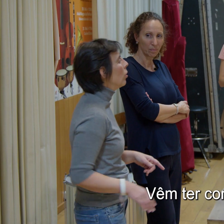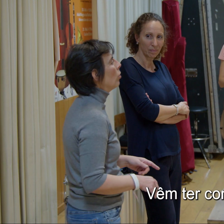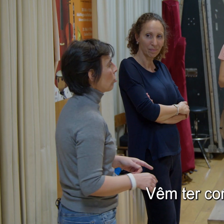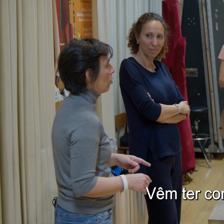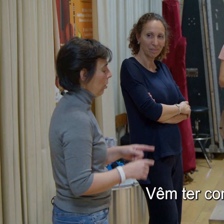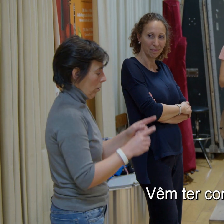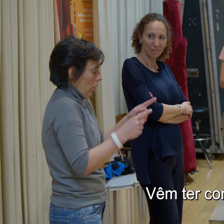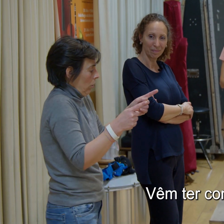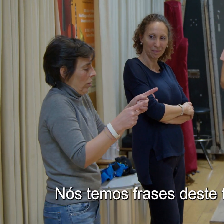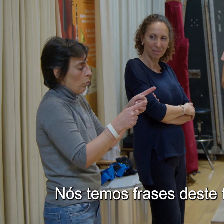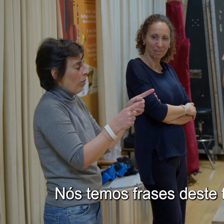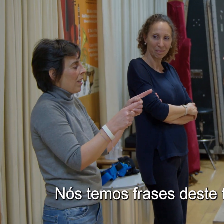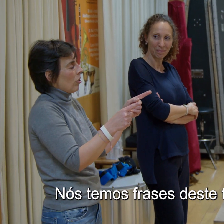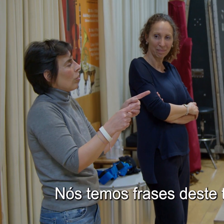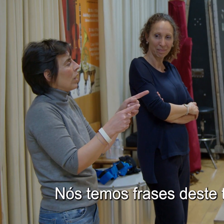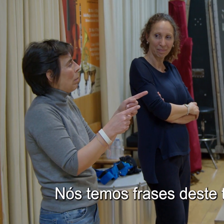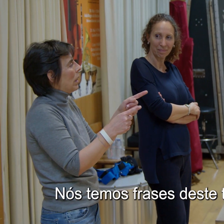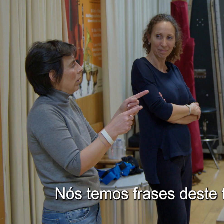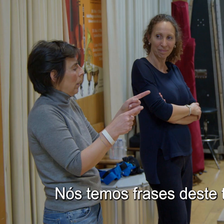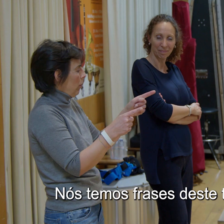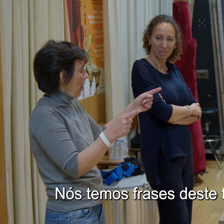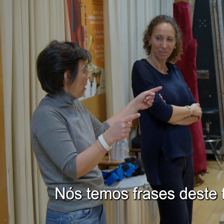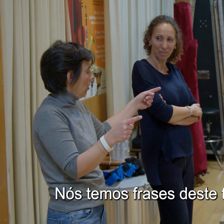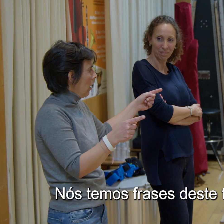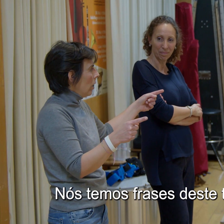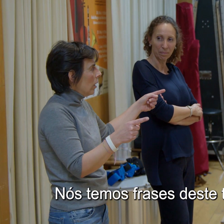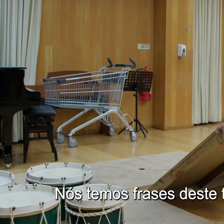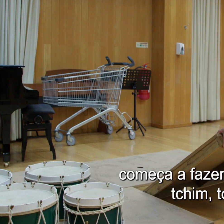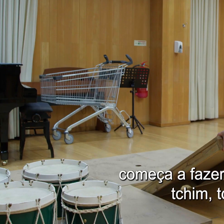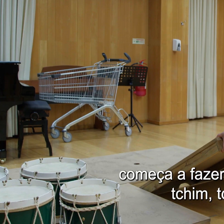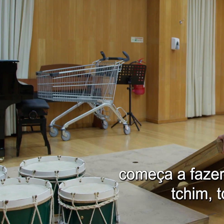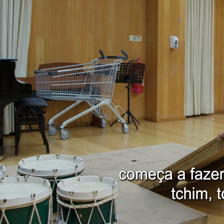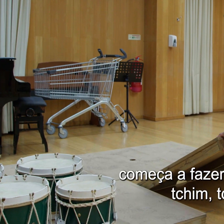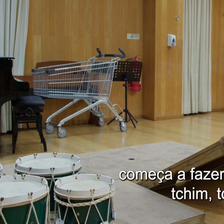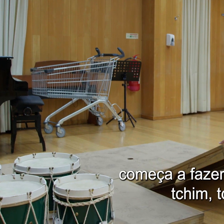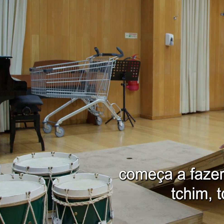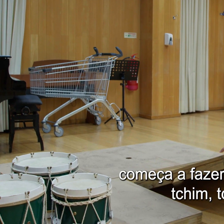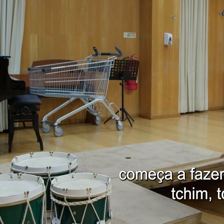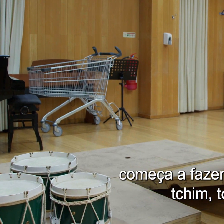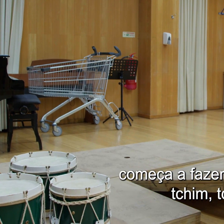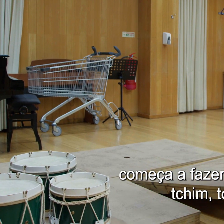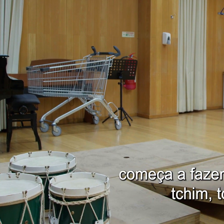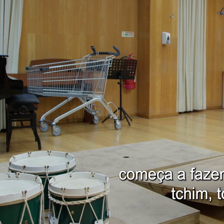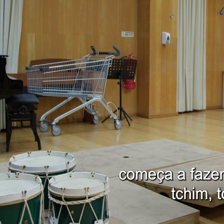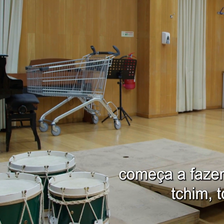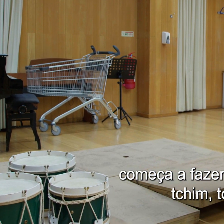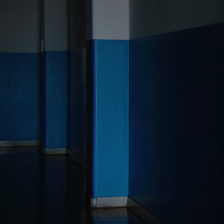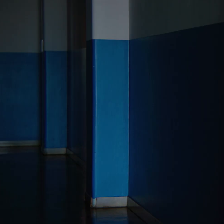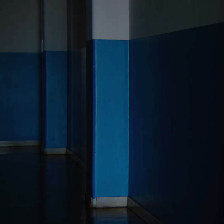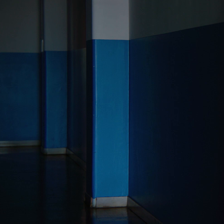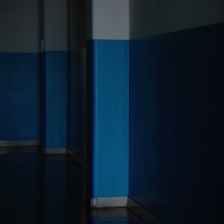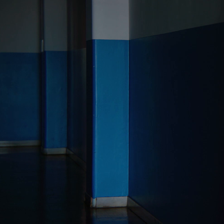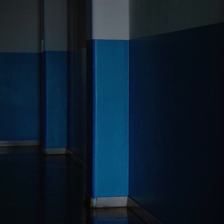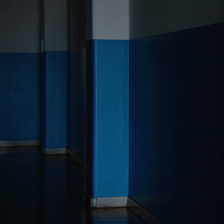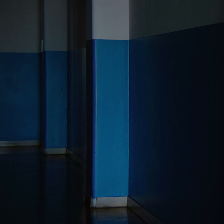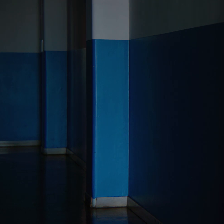Vem ter connosco. Nós temos frases deste tamanho. E ele veio. Então fazia pum, pum, tch, tch, pum, pum, tch, tch, pum, pum,